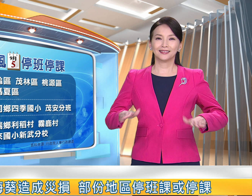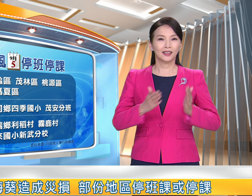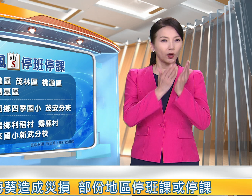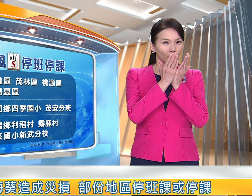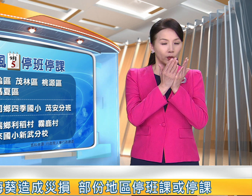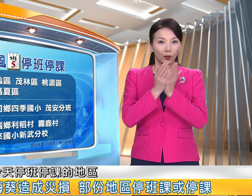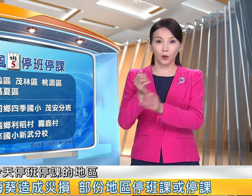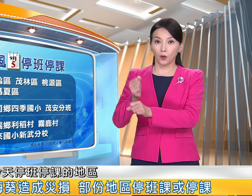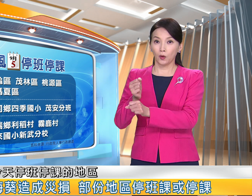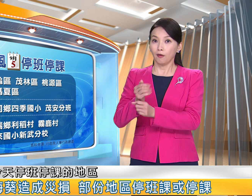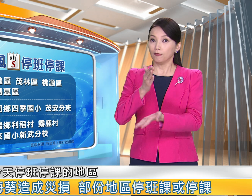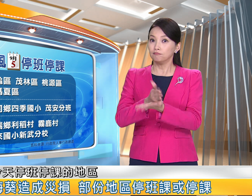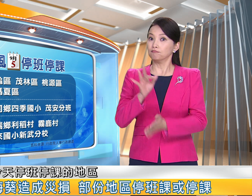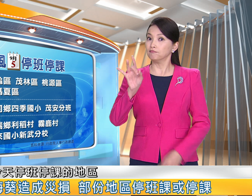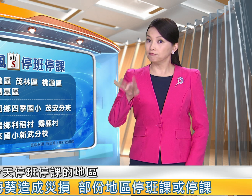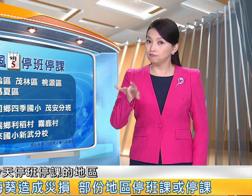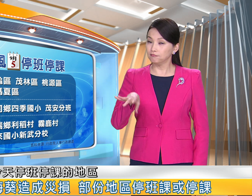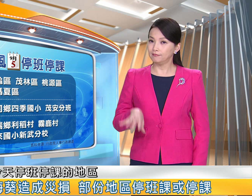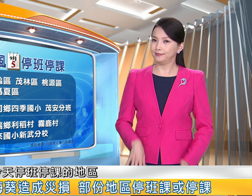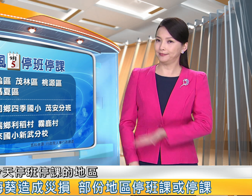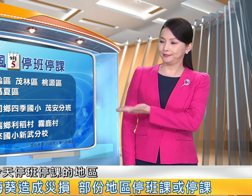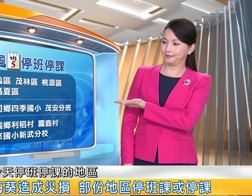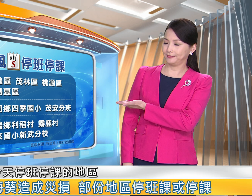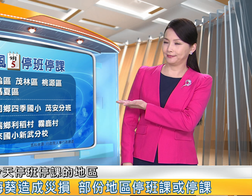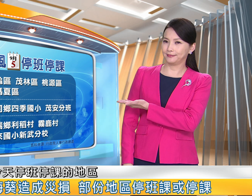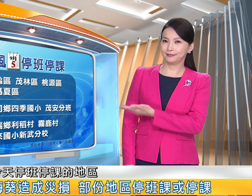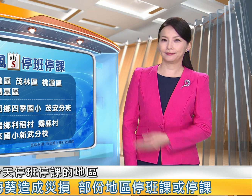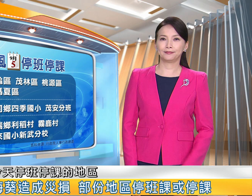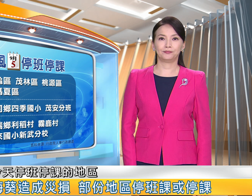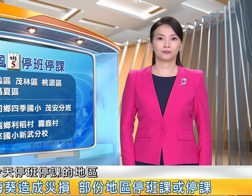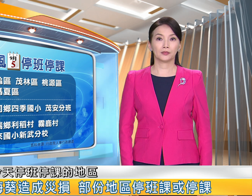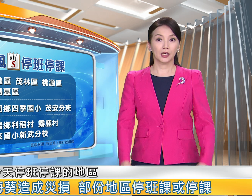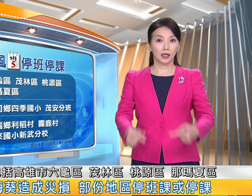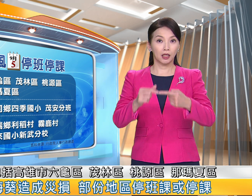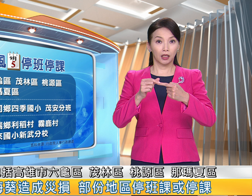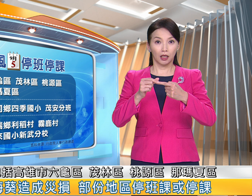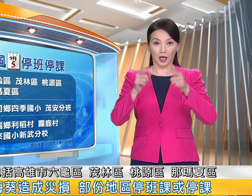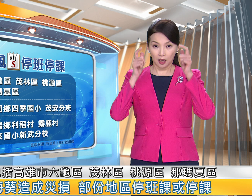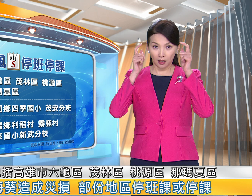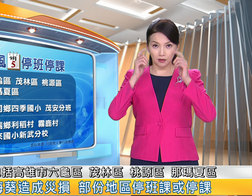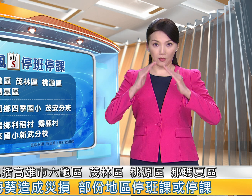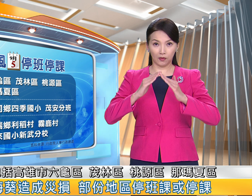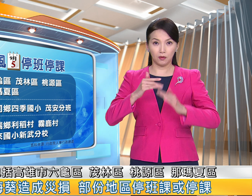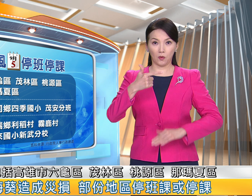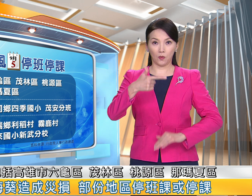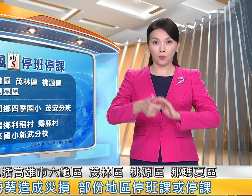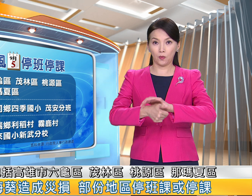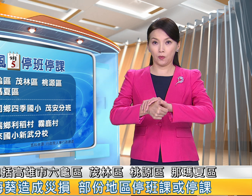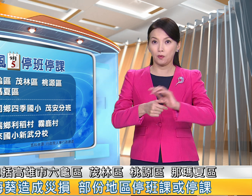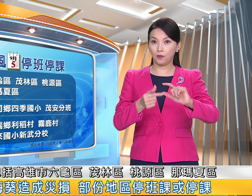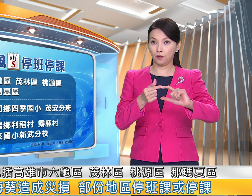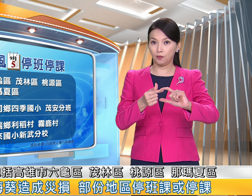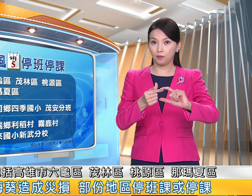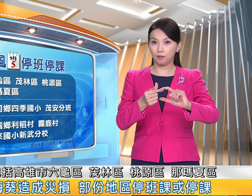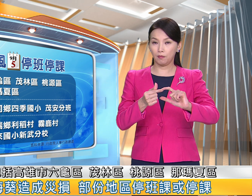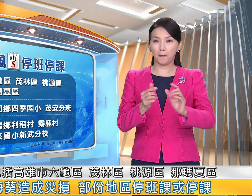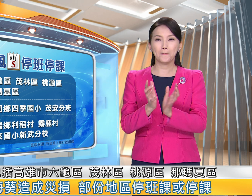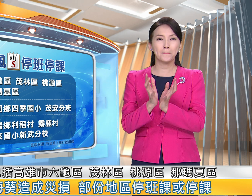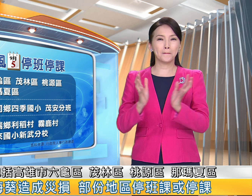今天停班停课的地区，包括了有高雄市六龟区、